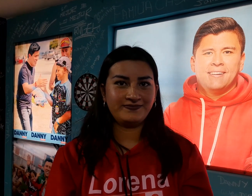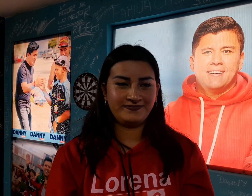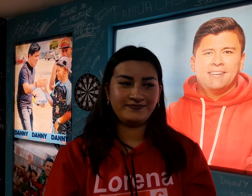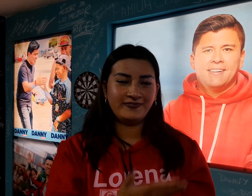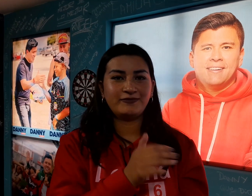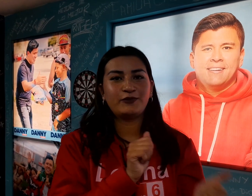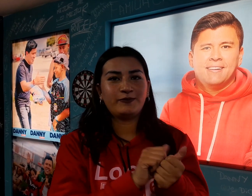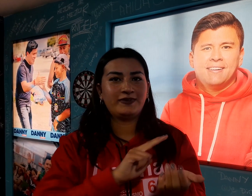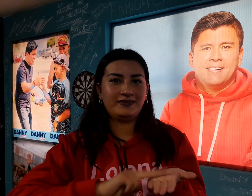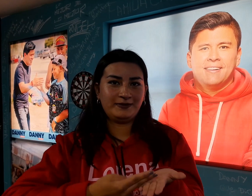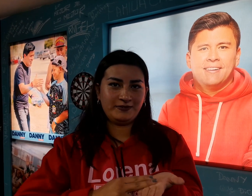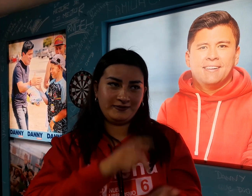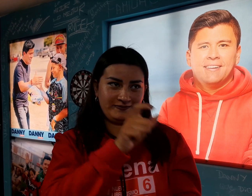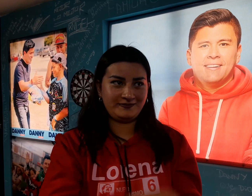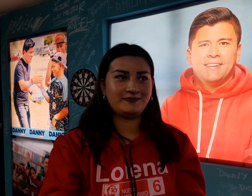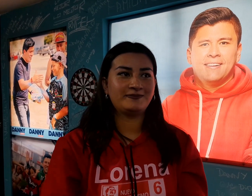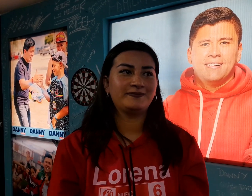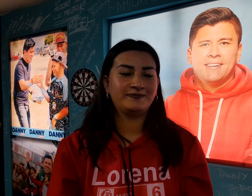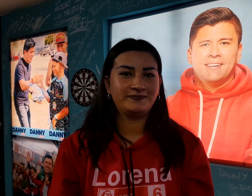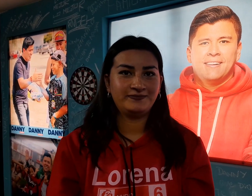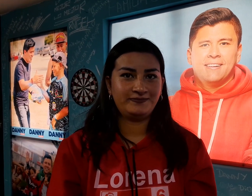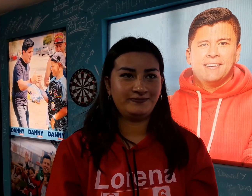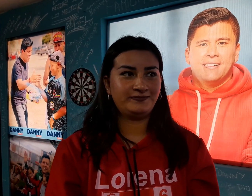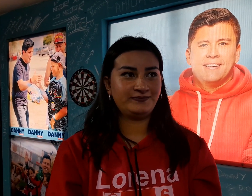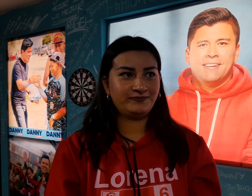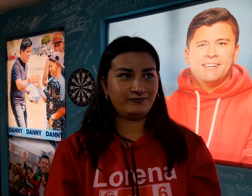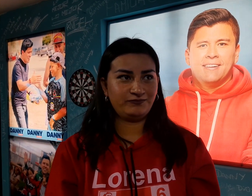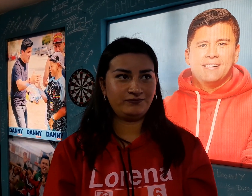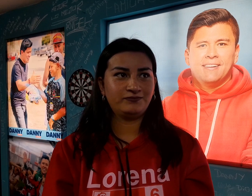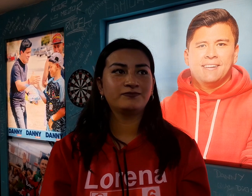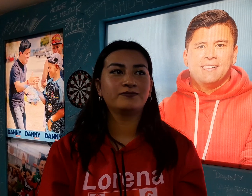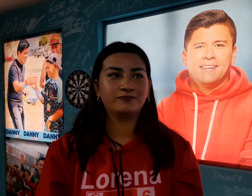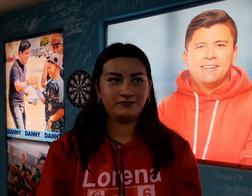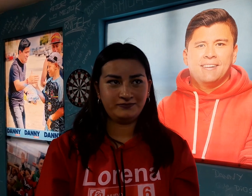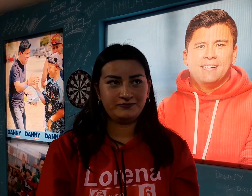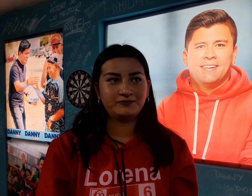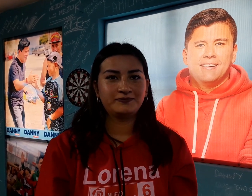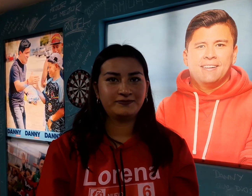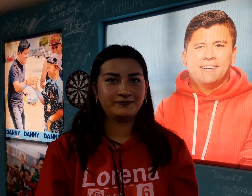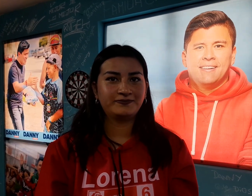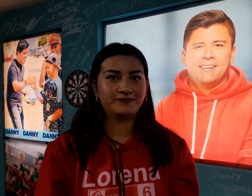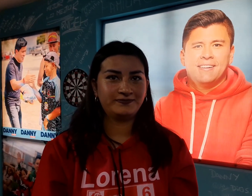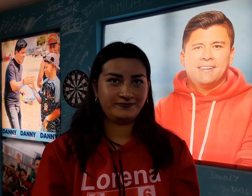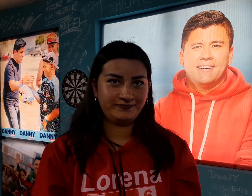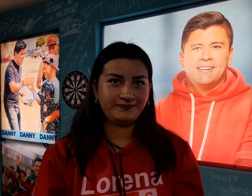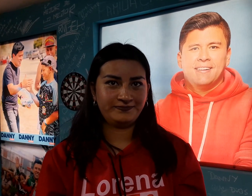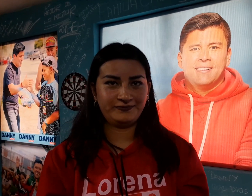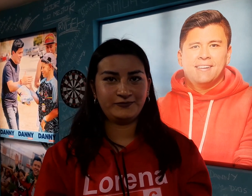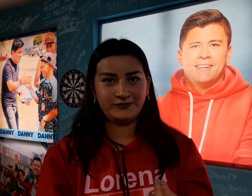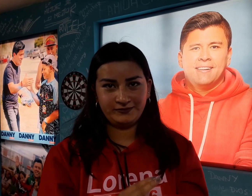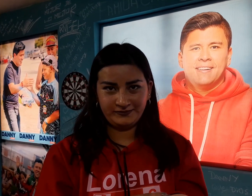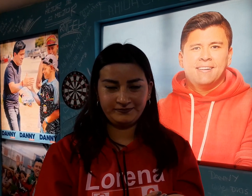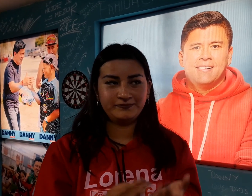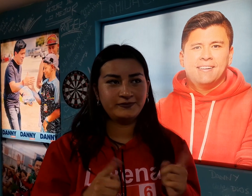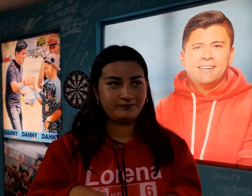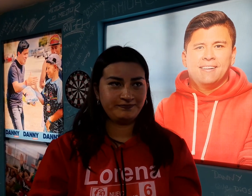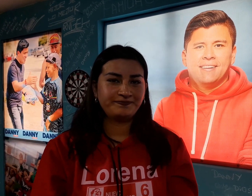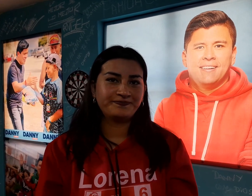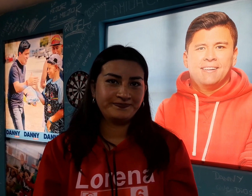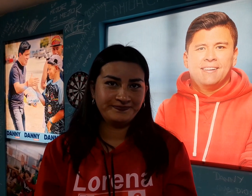la vengo acompañando hace unos años. Yo estoy con ella en la universidad interpretando la carrera. Un mensaje